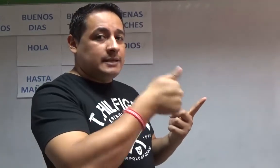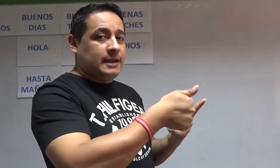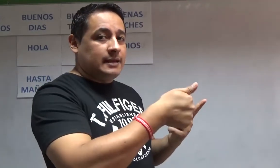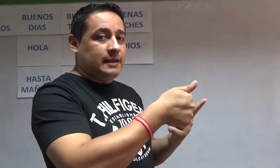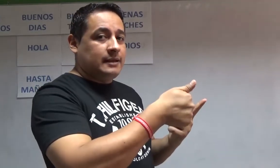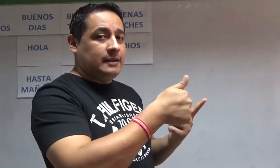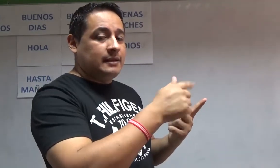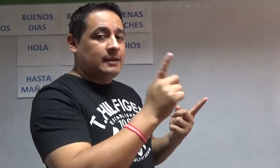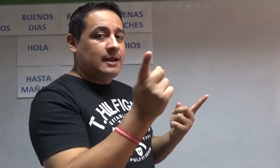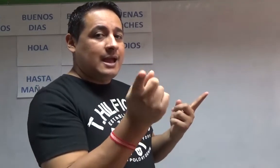mañana.